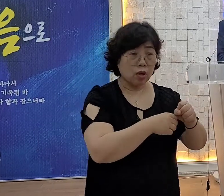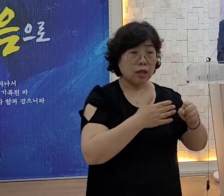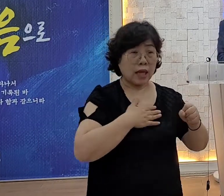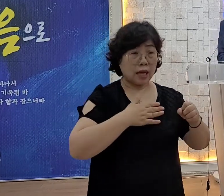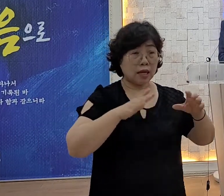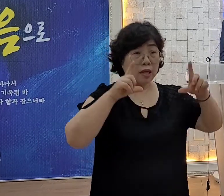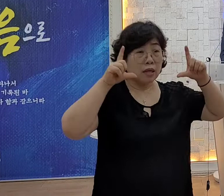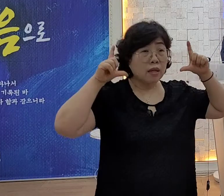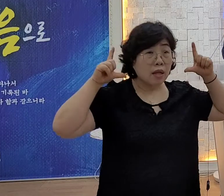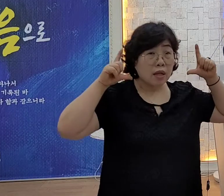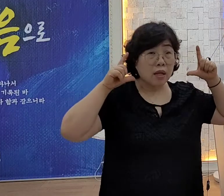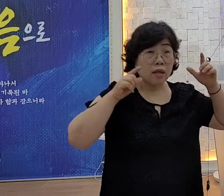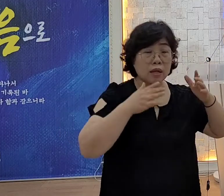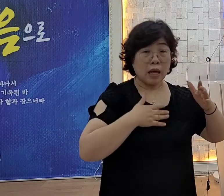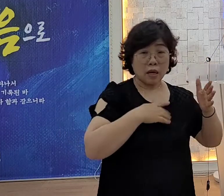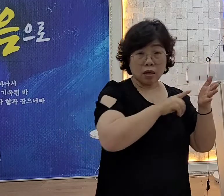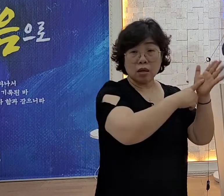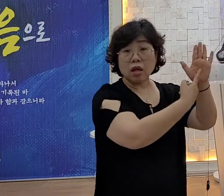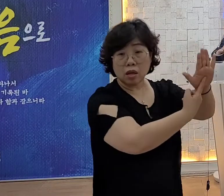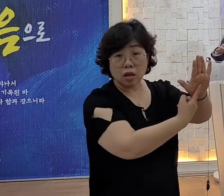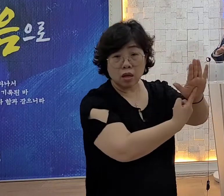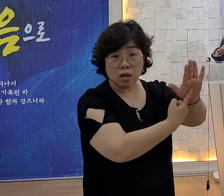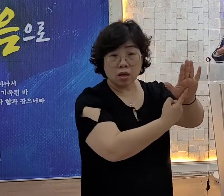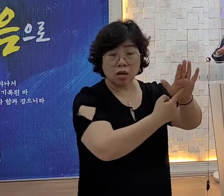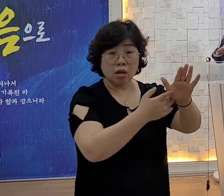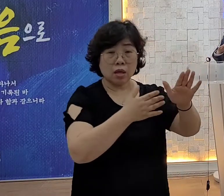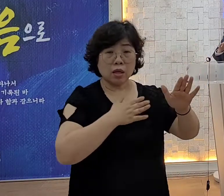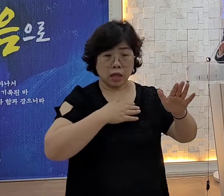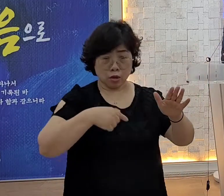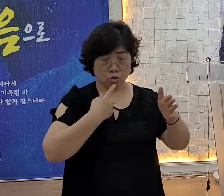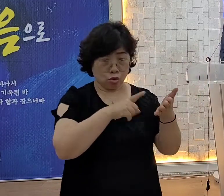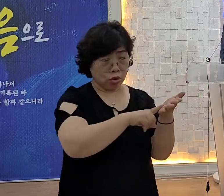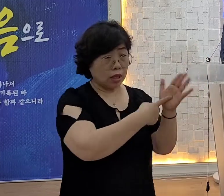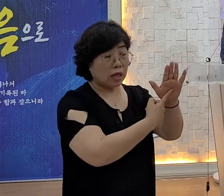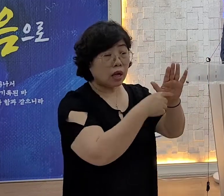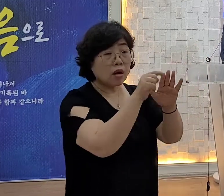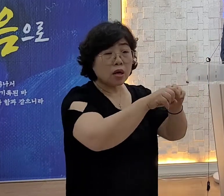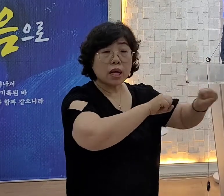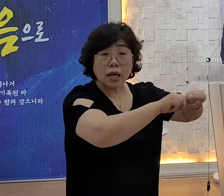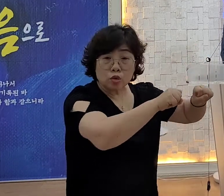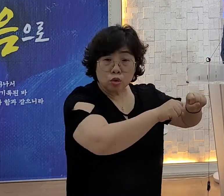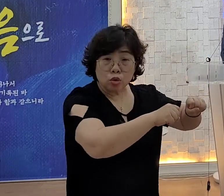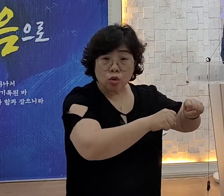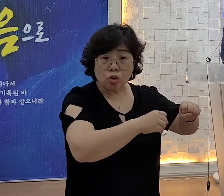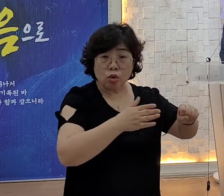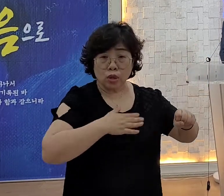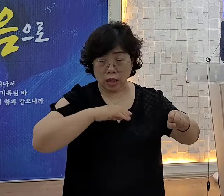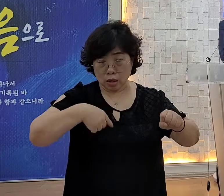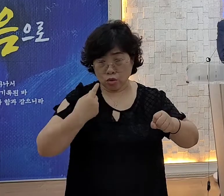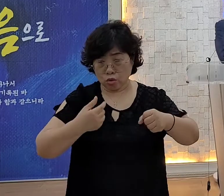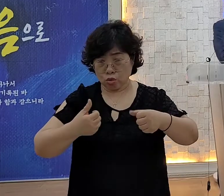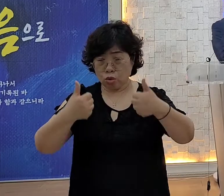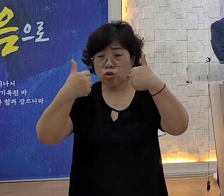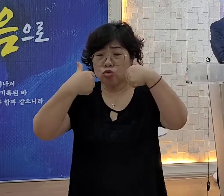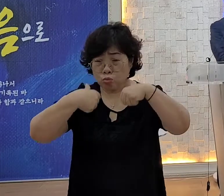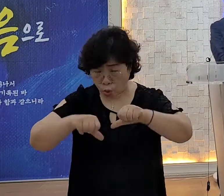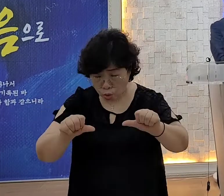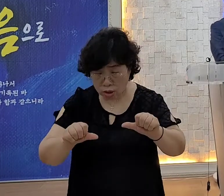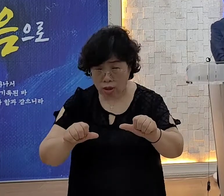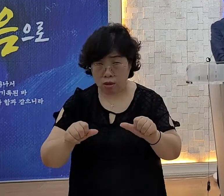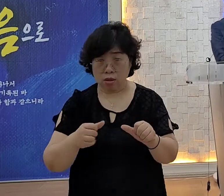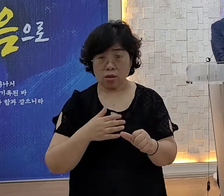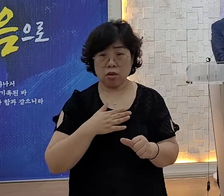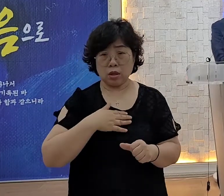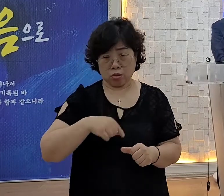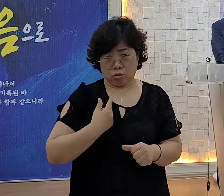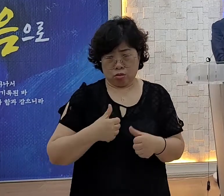이해하셨어요? 내 자아를 드러내는 게 행위. 내 믿음은 내 자아를